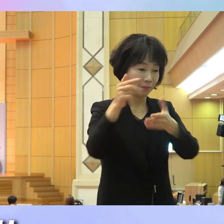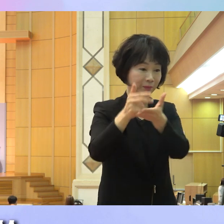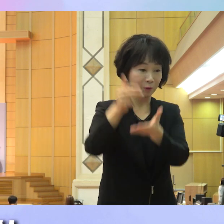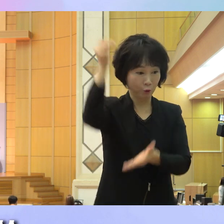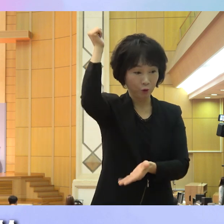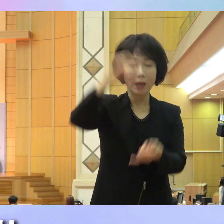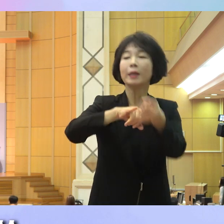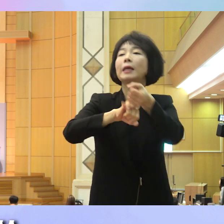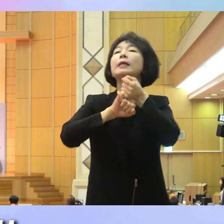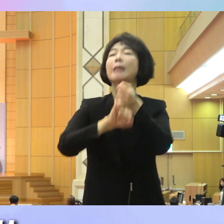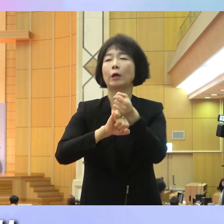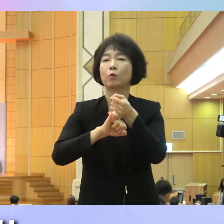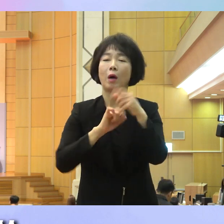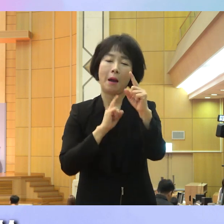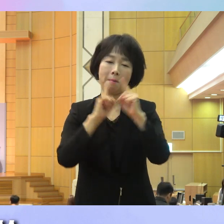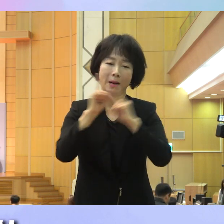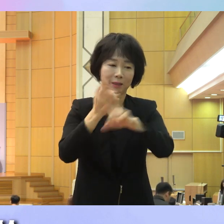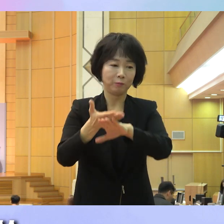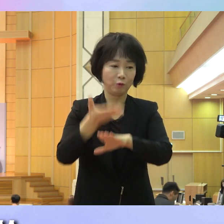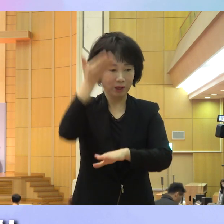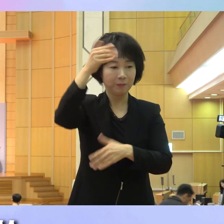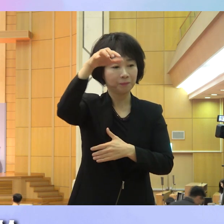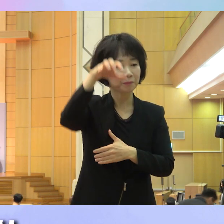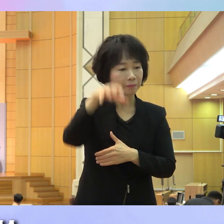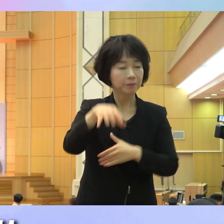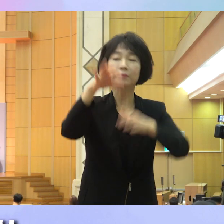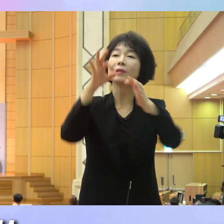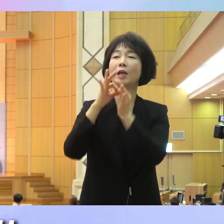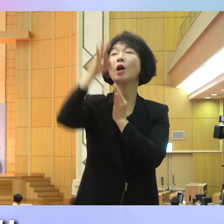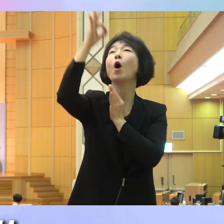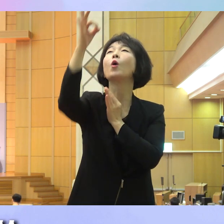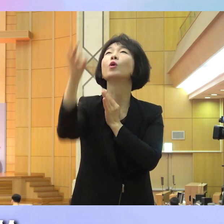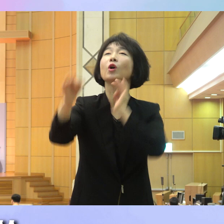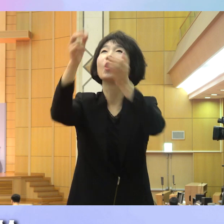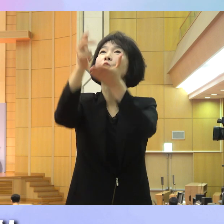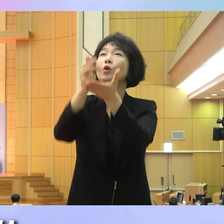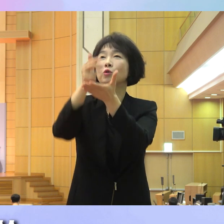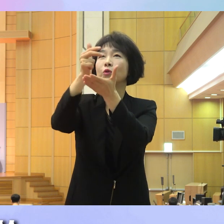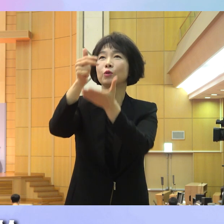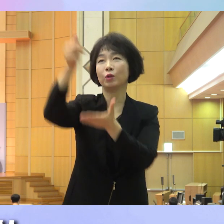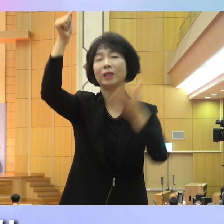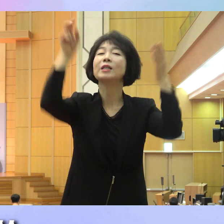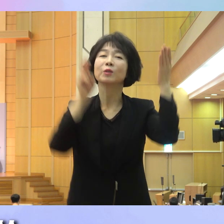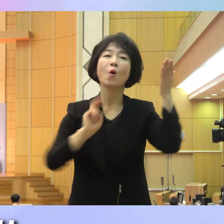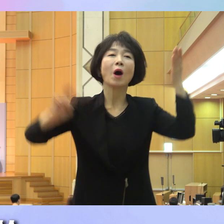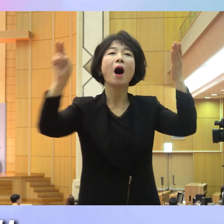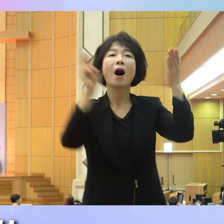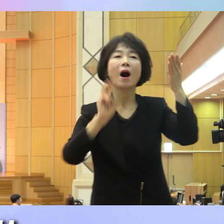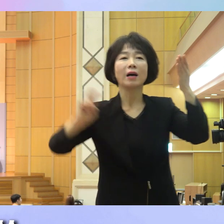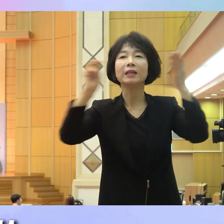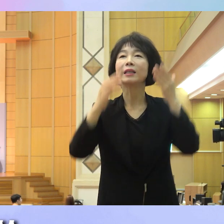주의 약속하신 말씀 위에서 영원토록 주를